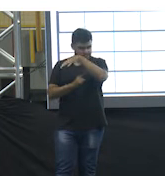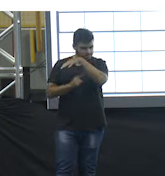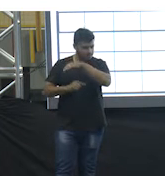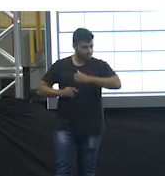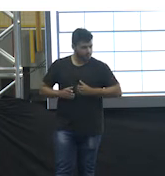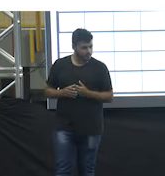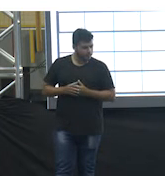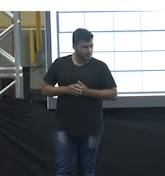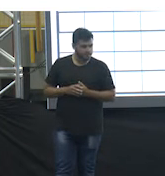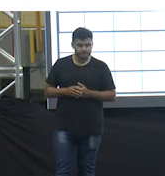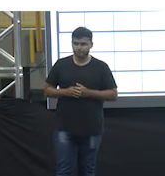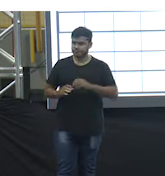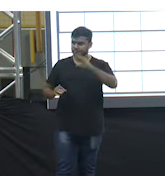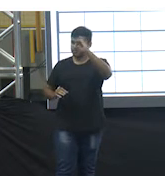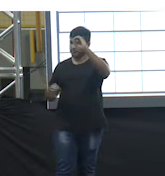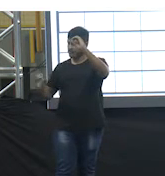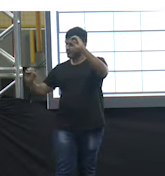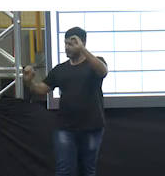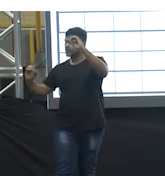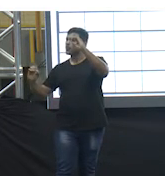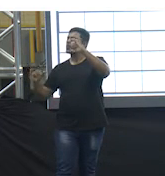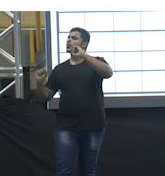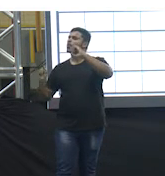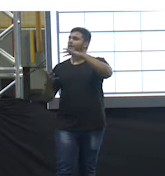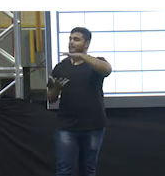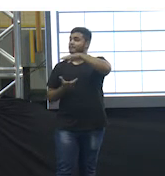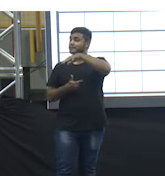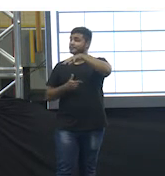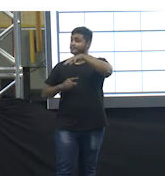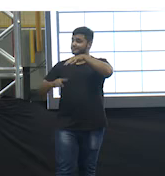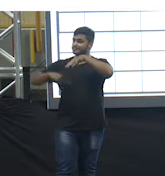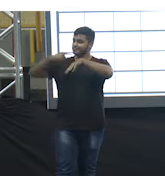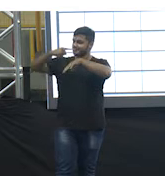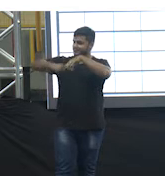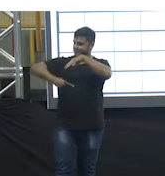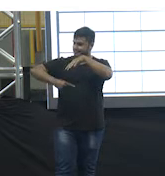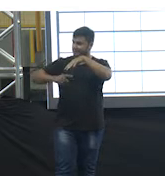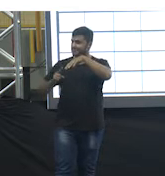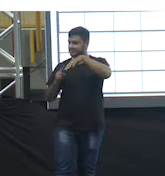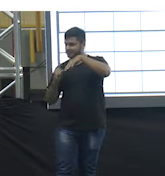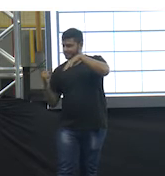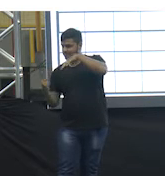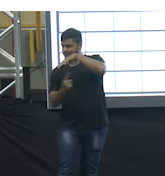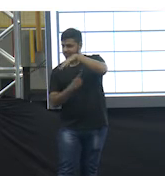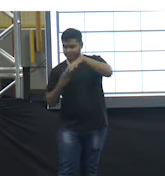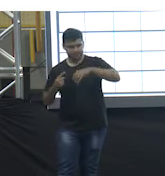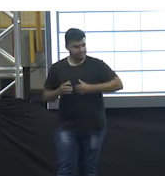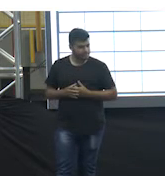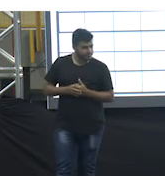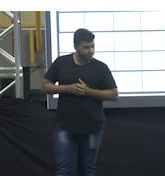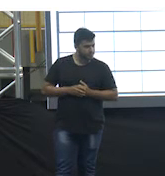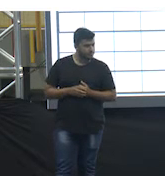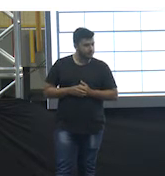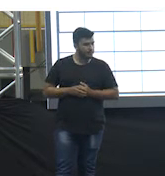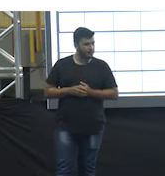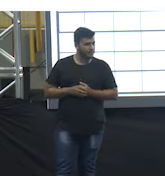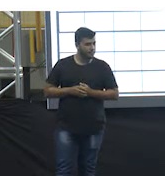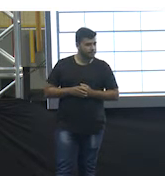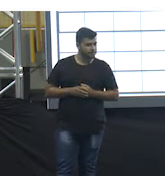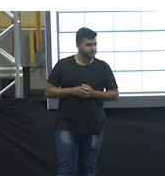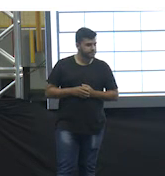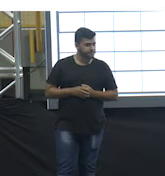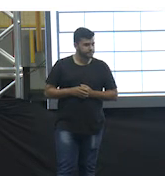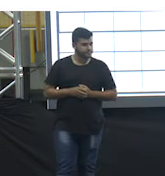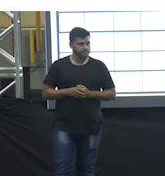Greenwich, bem no centro. Beleza. O Greenwich, linhazinha verde. O